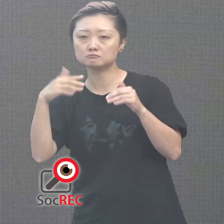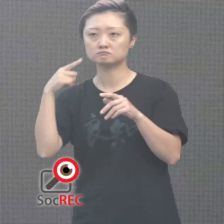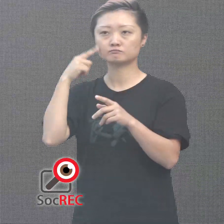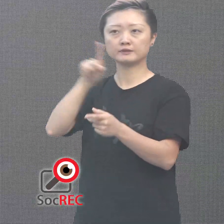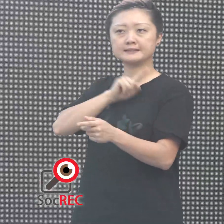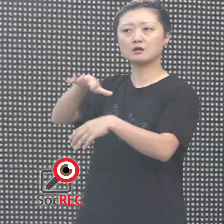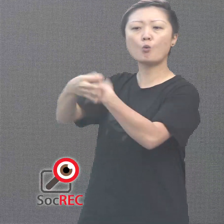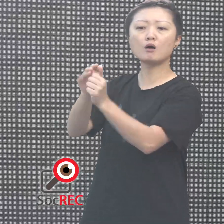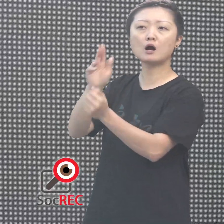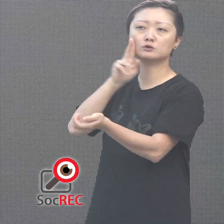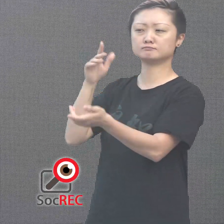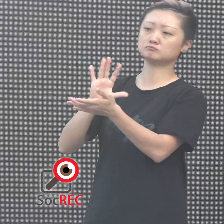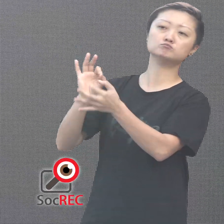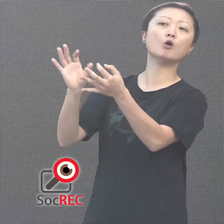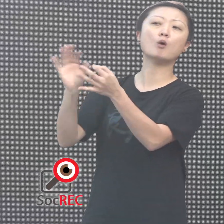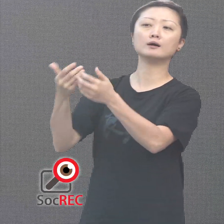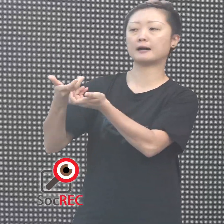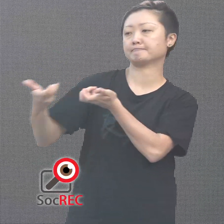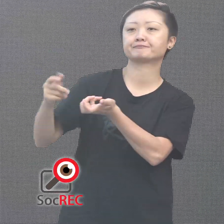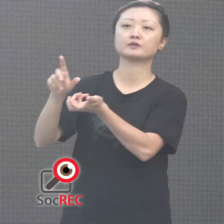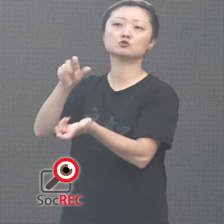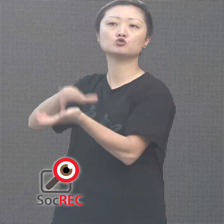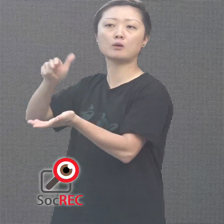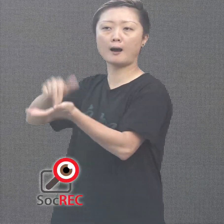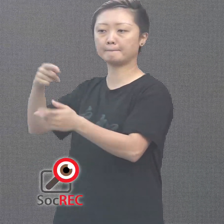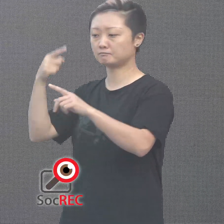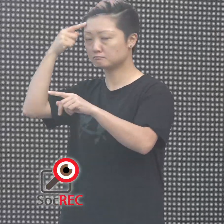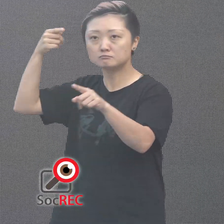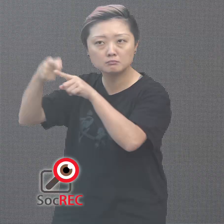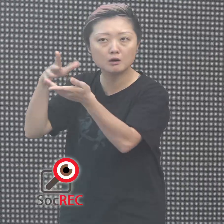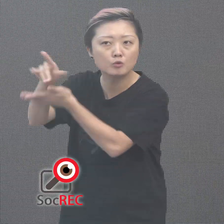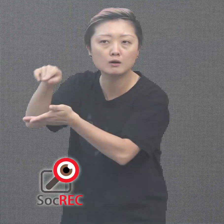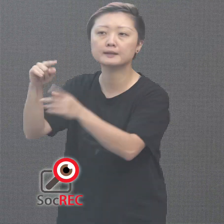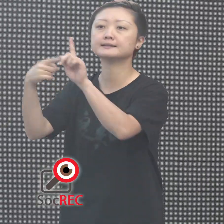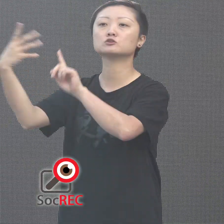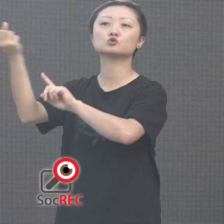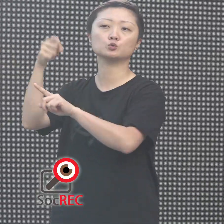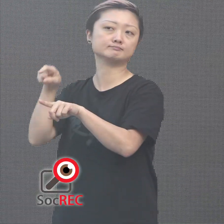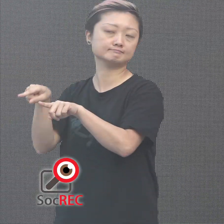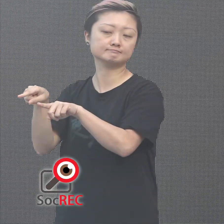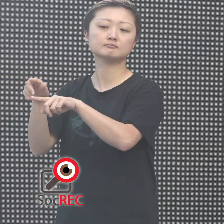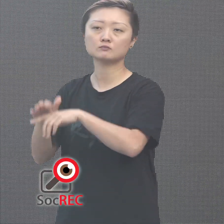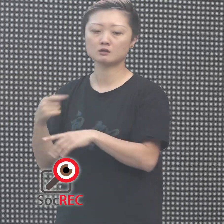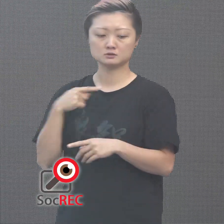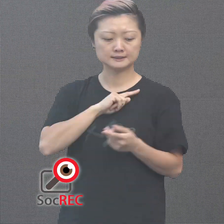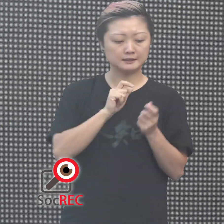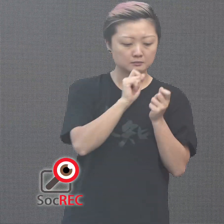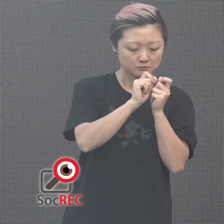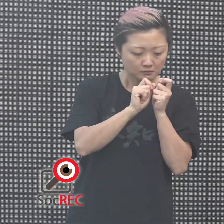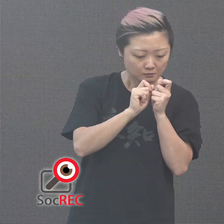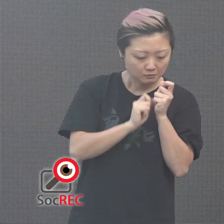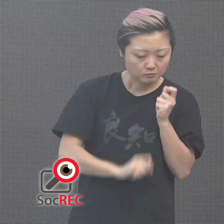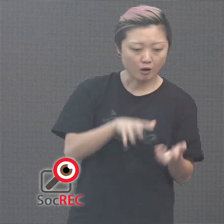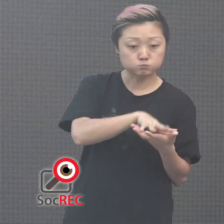己嘅 nations 又好乜嘢都好，佢哋一個獨立嘅人權專家。我哋咧就遞交咗第一份。報告就是關於